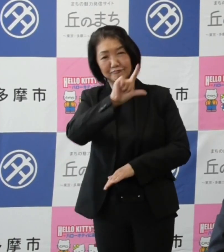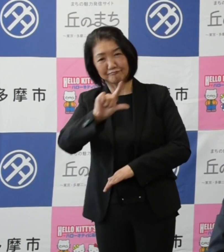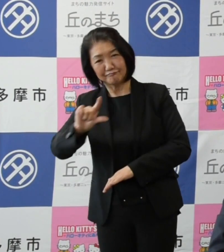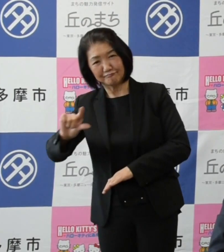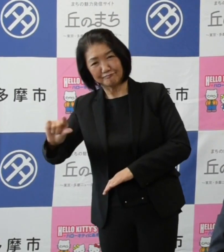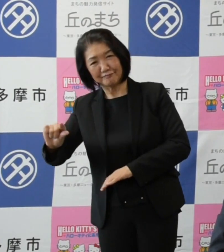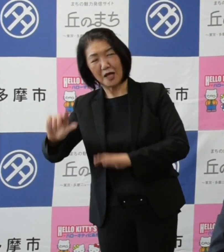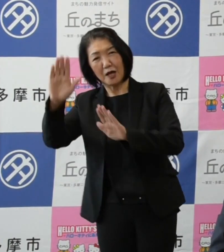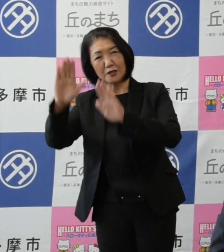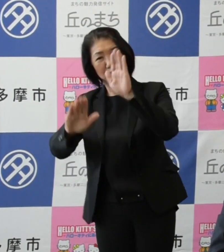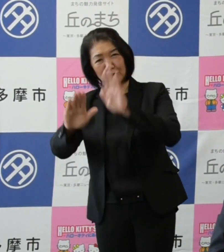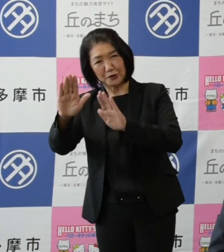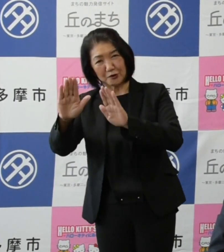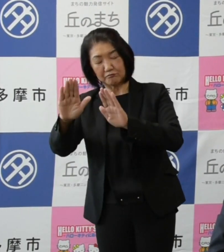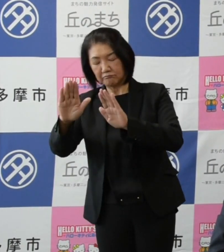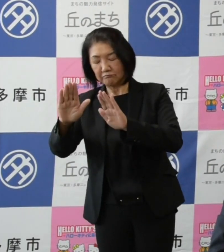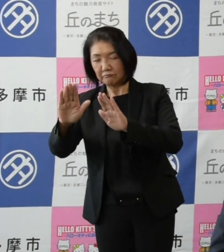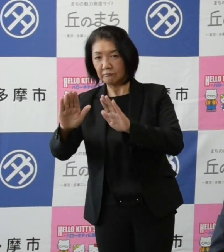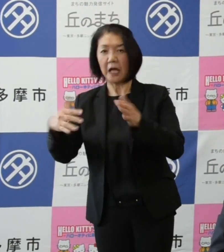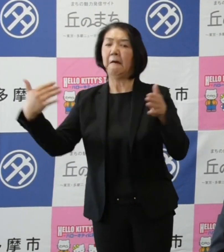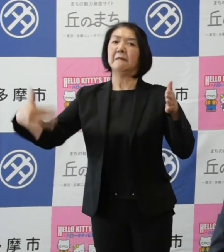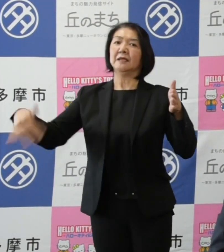ますが、油断はできません。